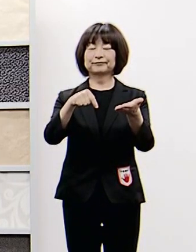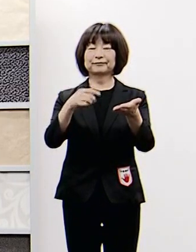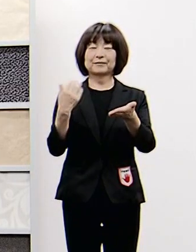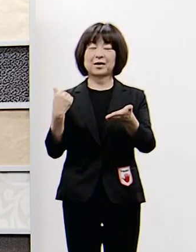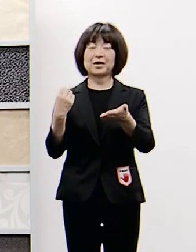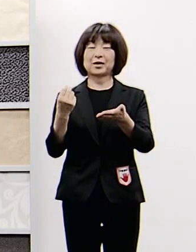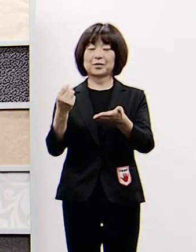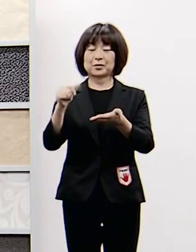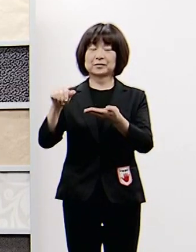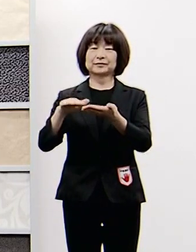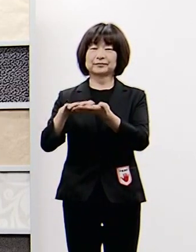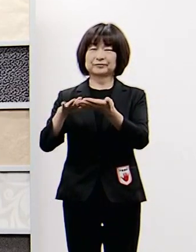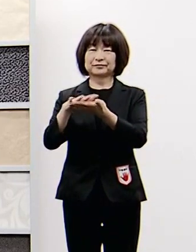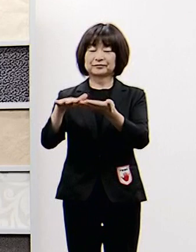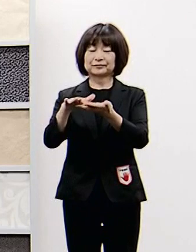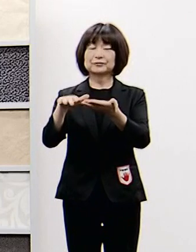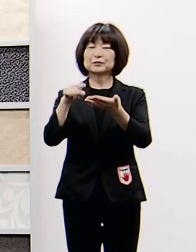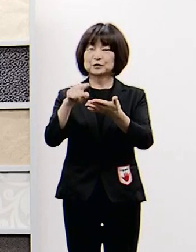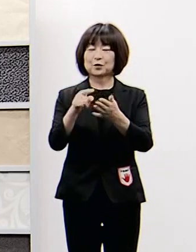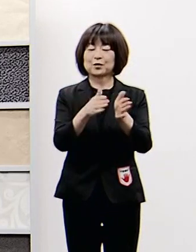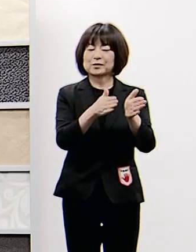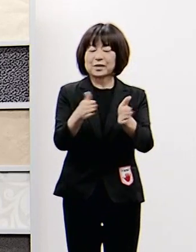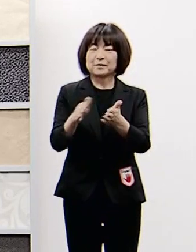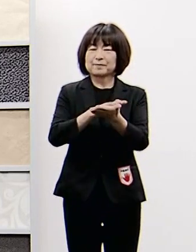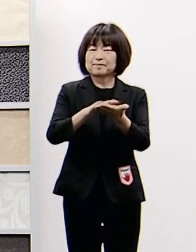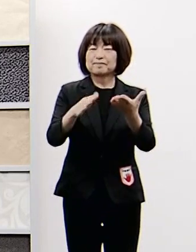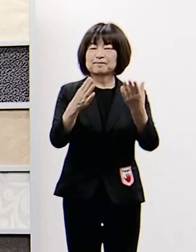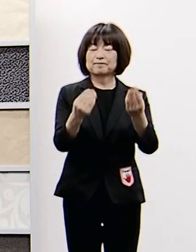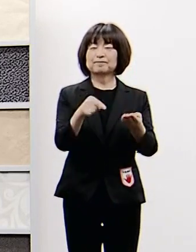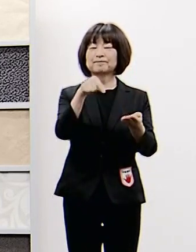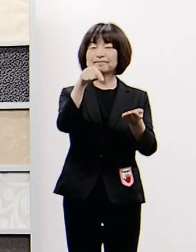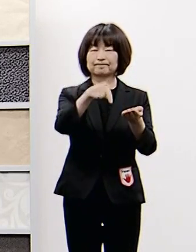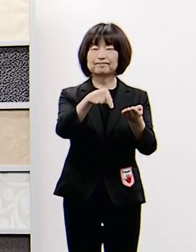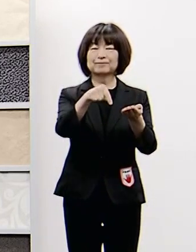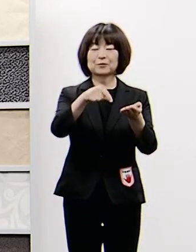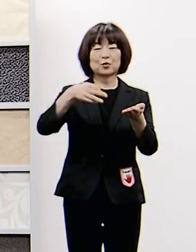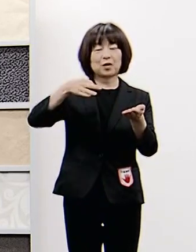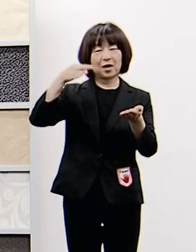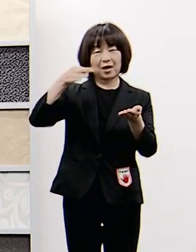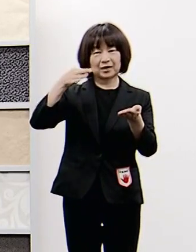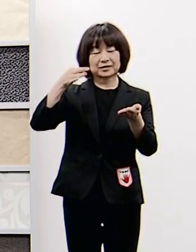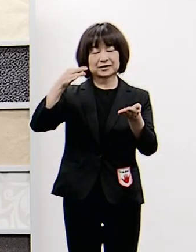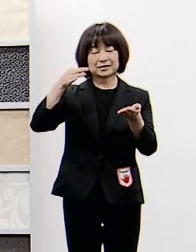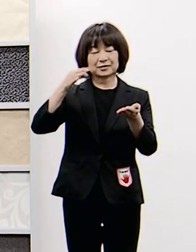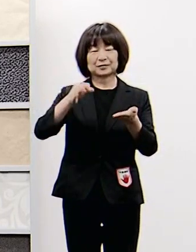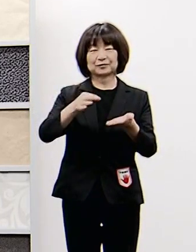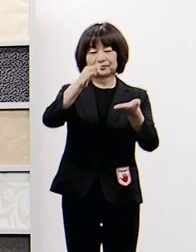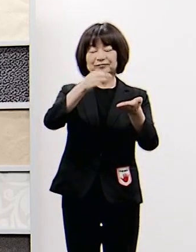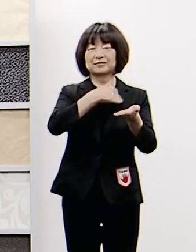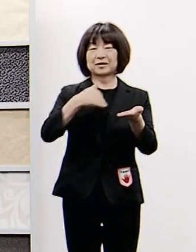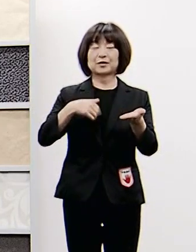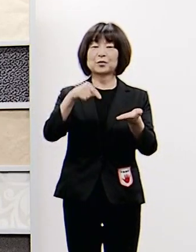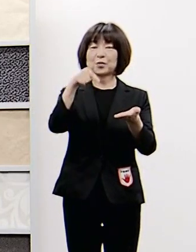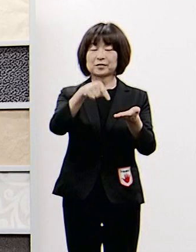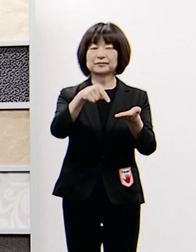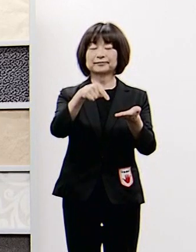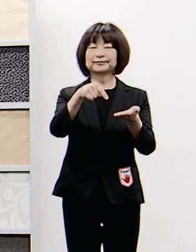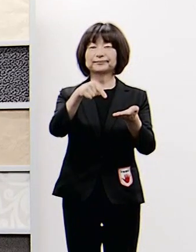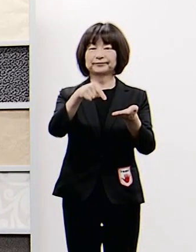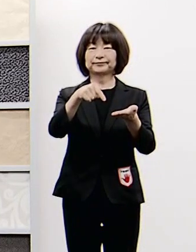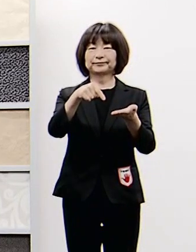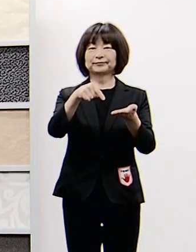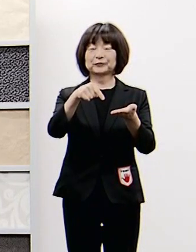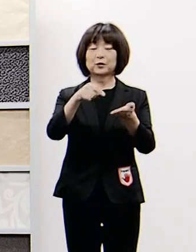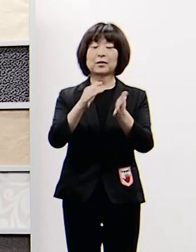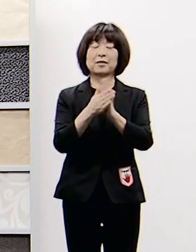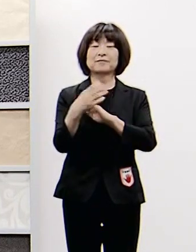造成による本県各不動産自体の価値の増加については最終的にはこの価値の増加分は本件各不動産の所有者である構想人